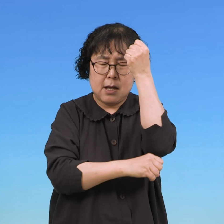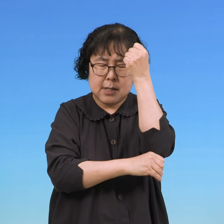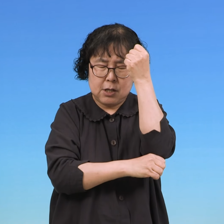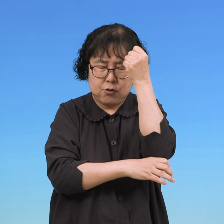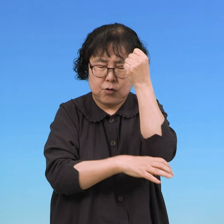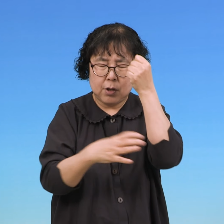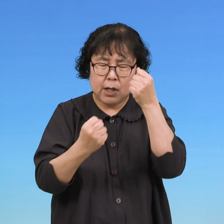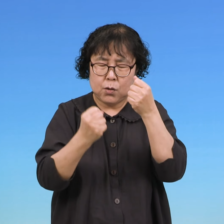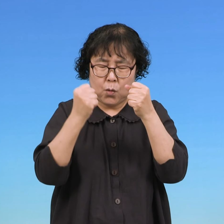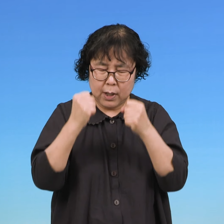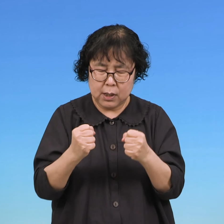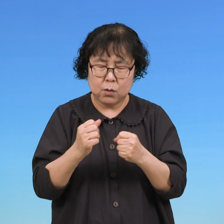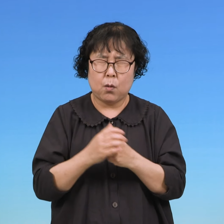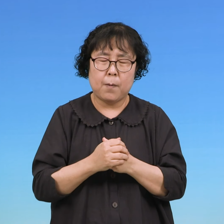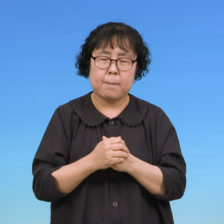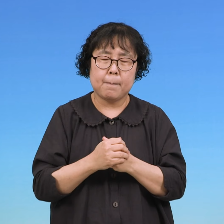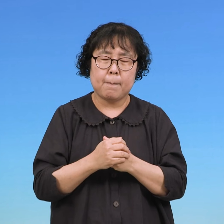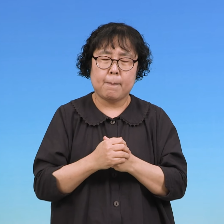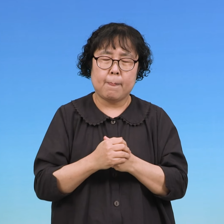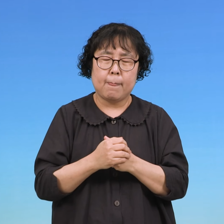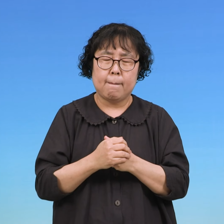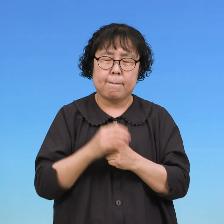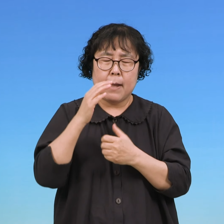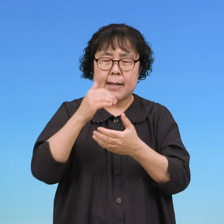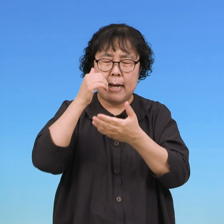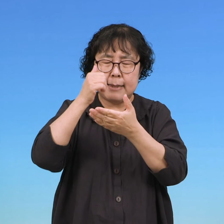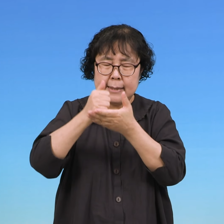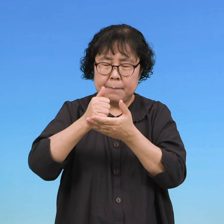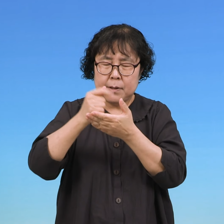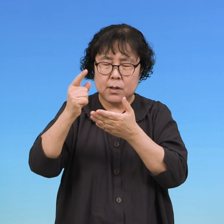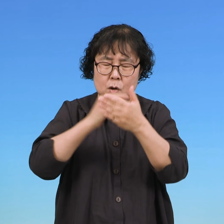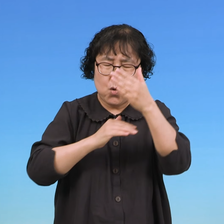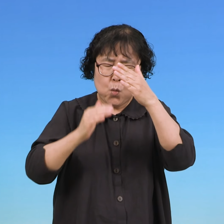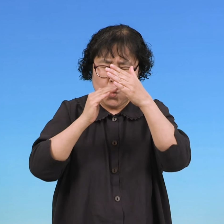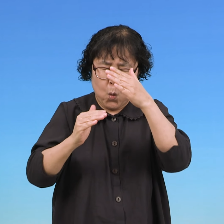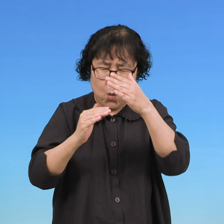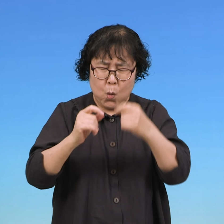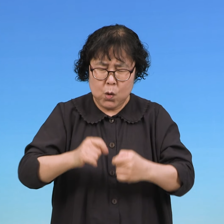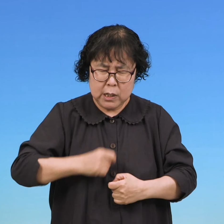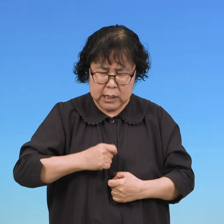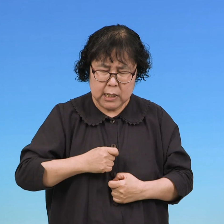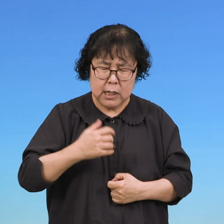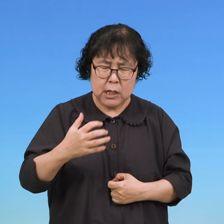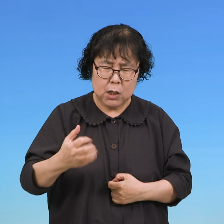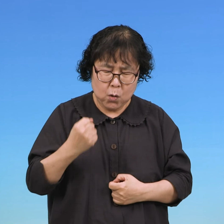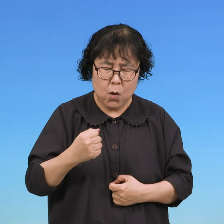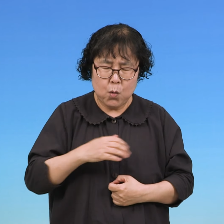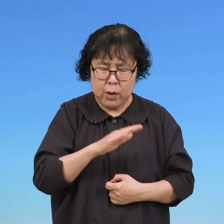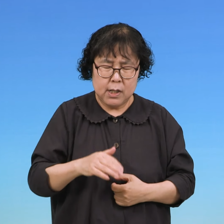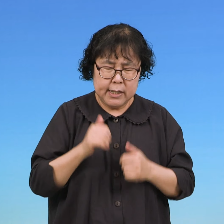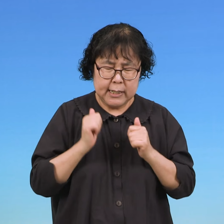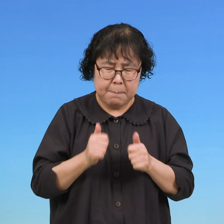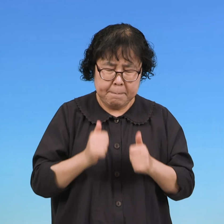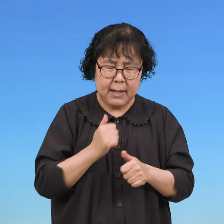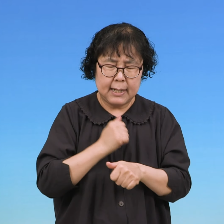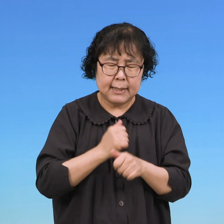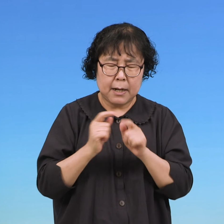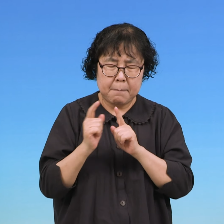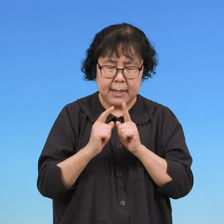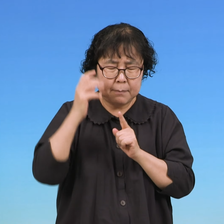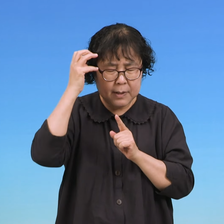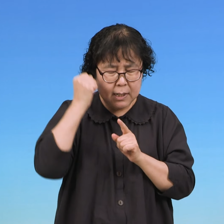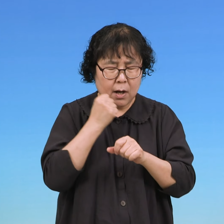갖고 계시고 하나님은 그 기준으로 우리를 치료 받으신다는 사실을 두려워하며 기억하기를